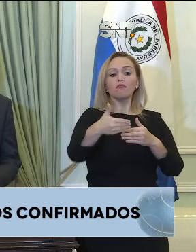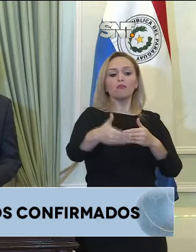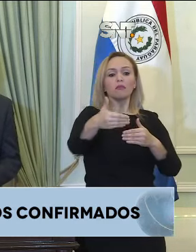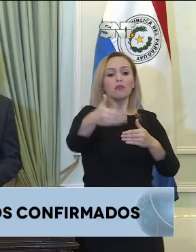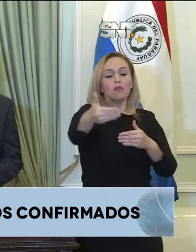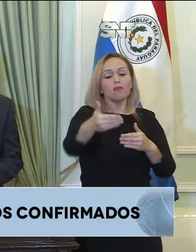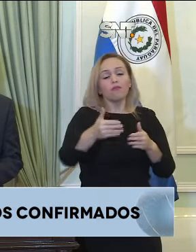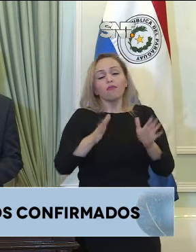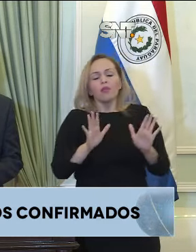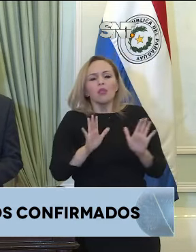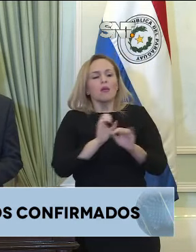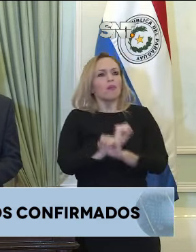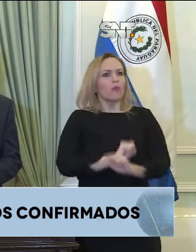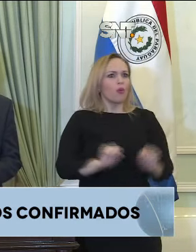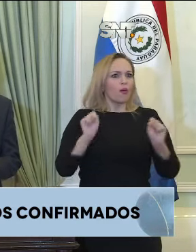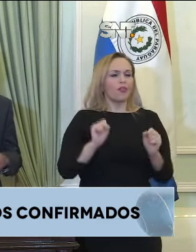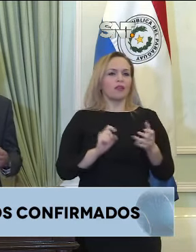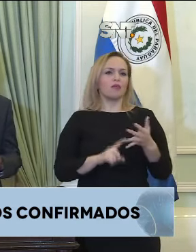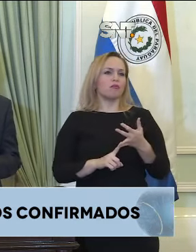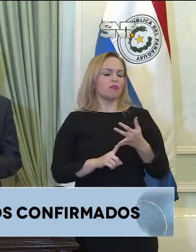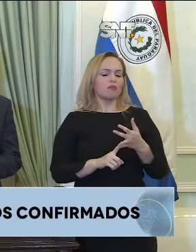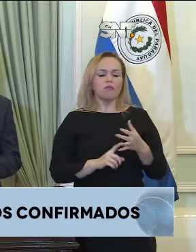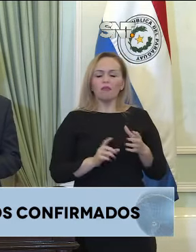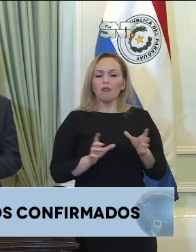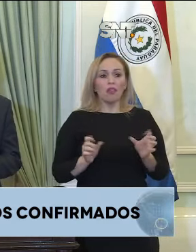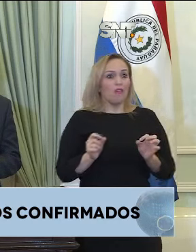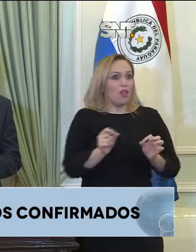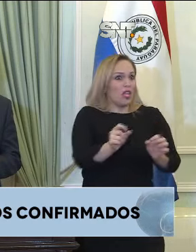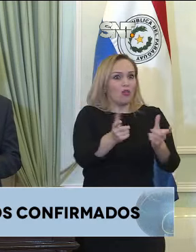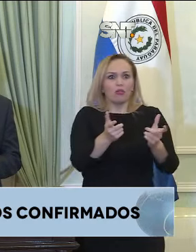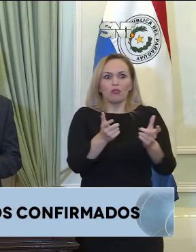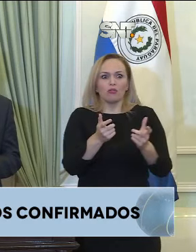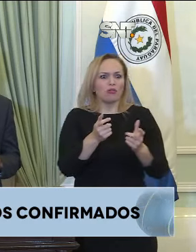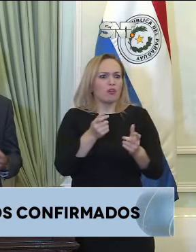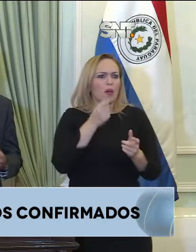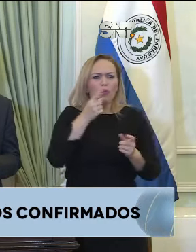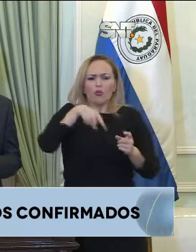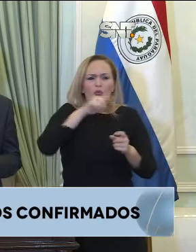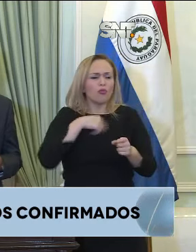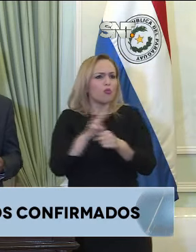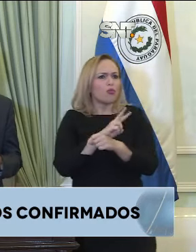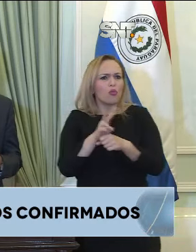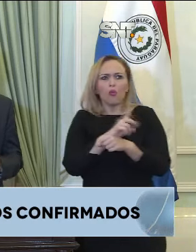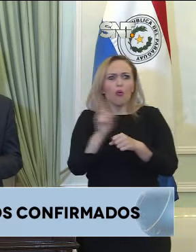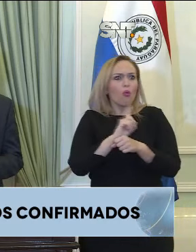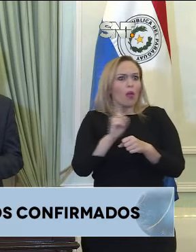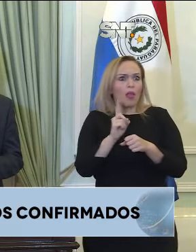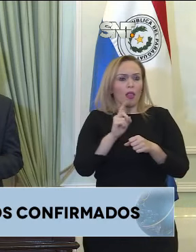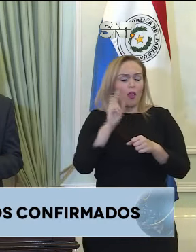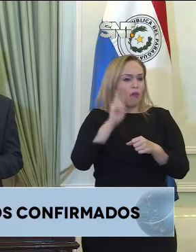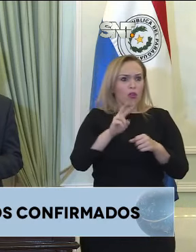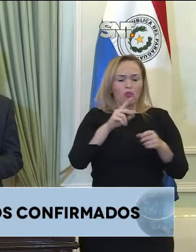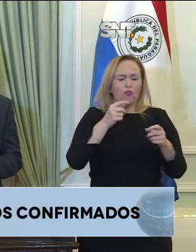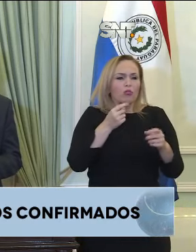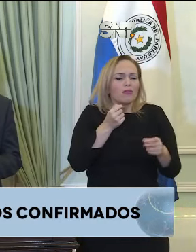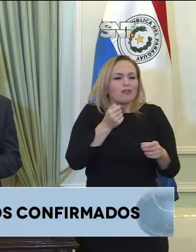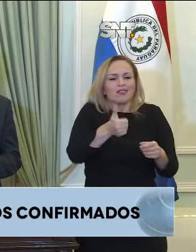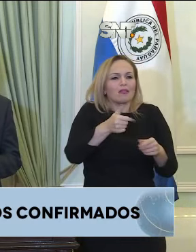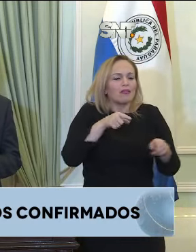Se especula, por ejemplo, que el virus sin ninguna de estas medidas prácticamente se duplica en dos a tres días.